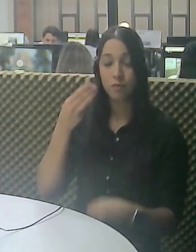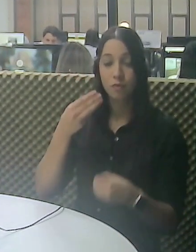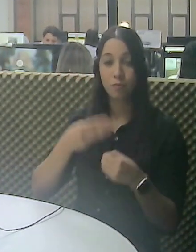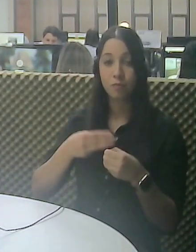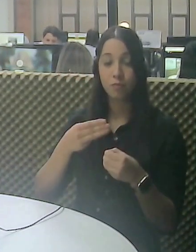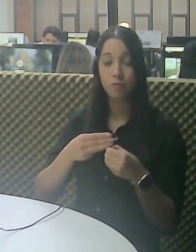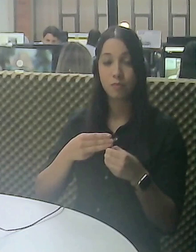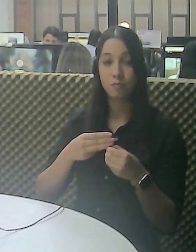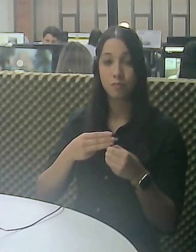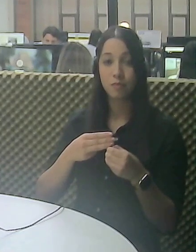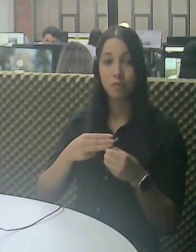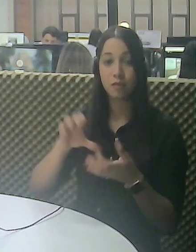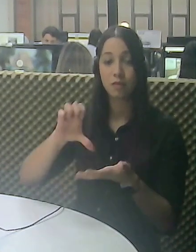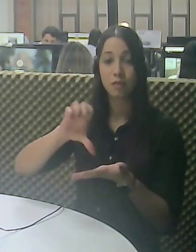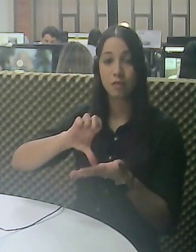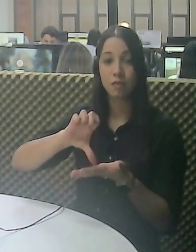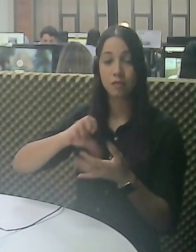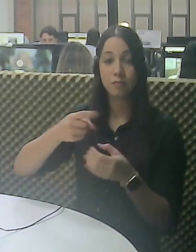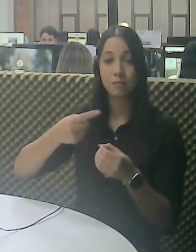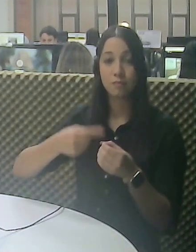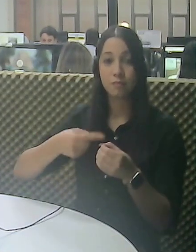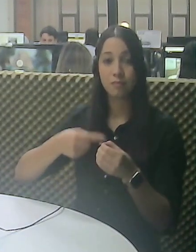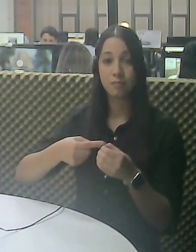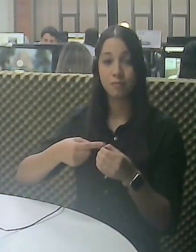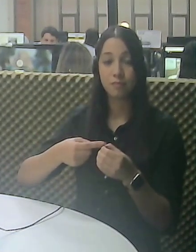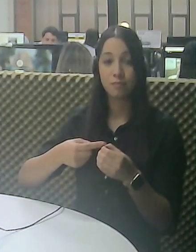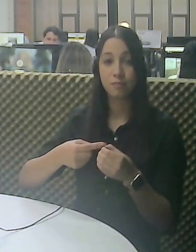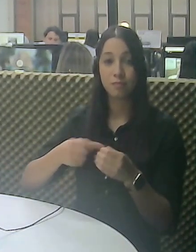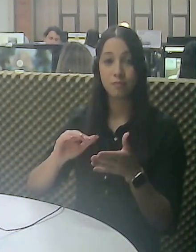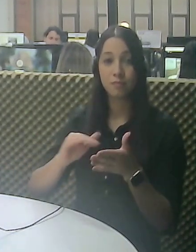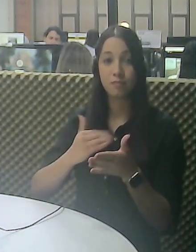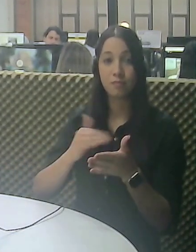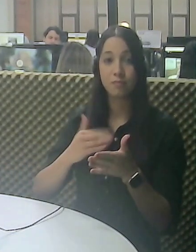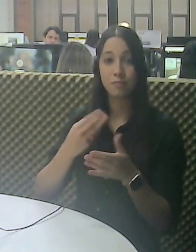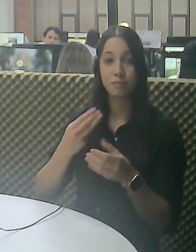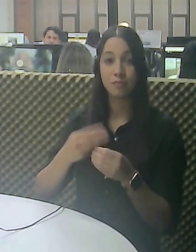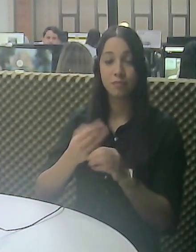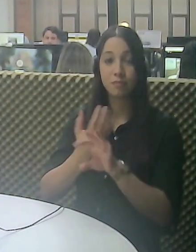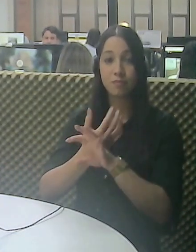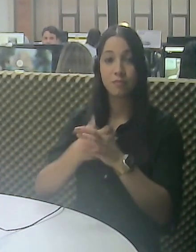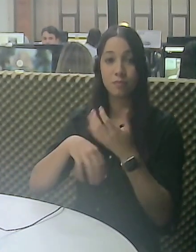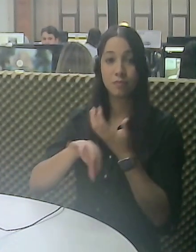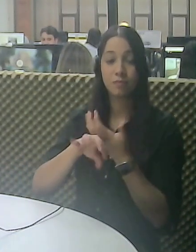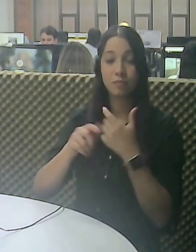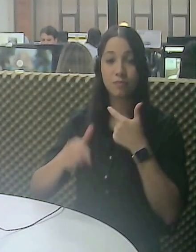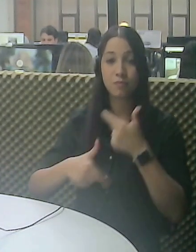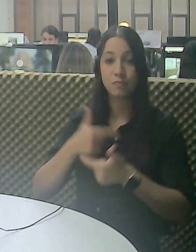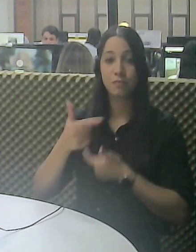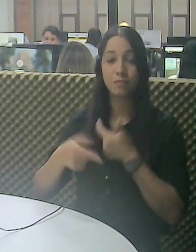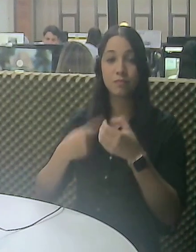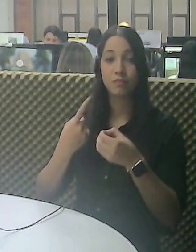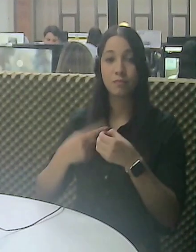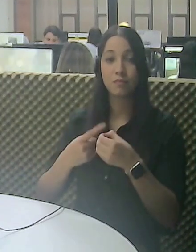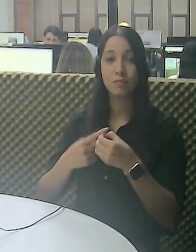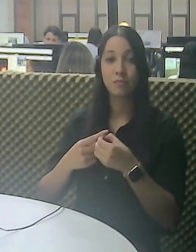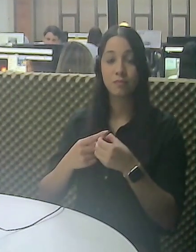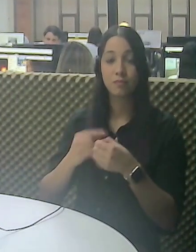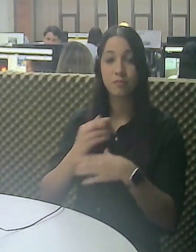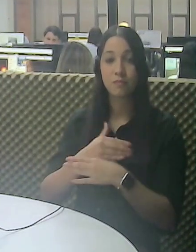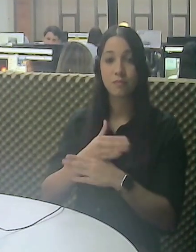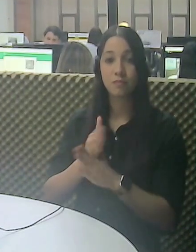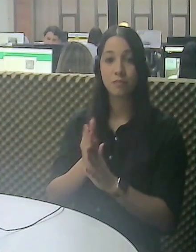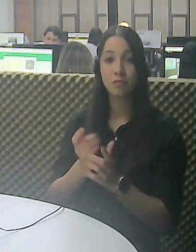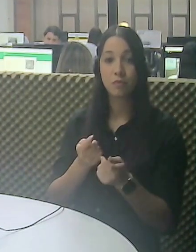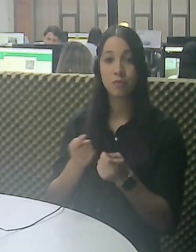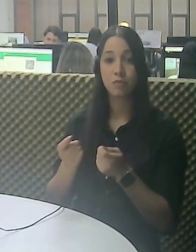vai funcionar na região central da cidade. Por meio dele, a Secretaria Municipal de Meio Ambiente e Serviços Urbanos vai regularizar o